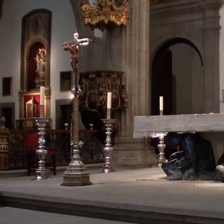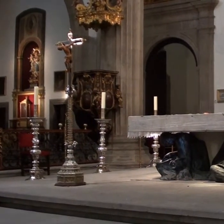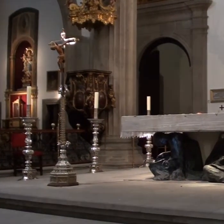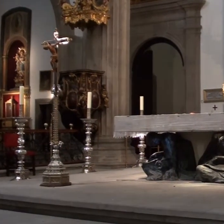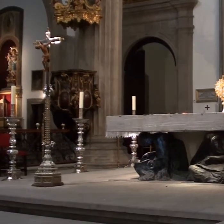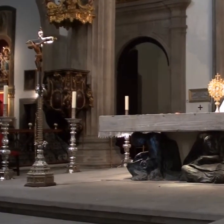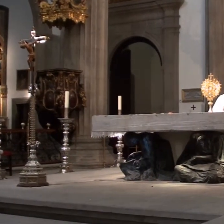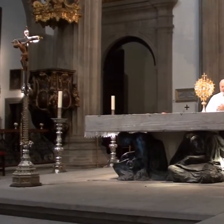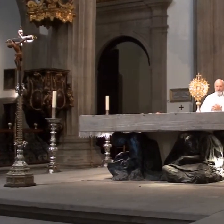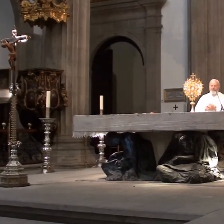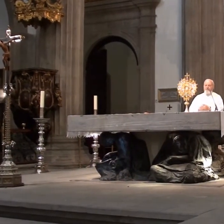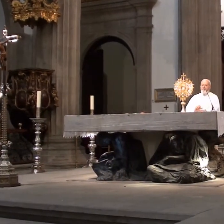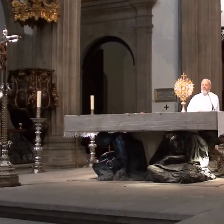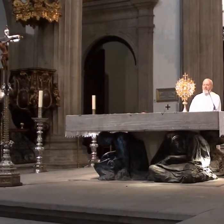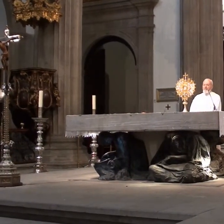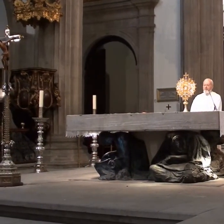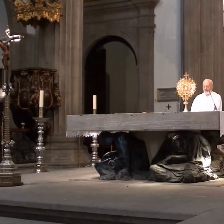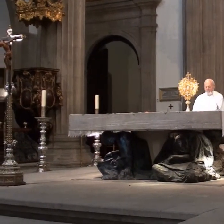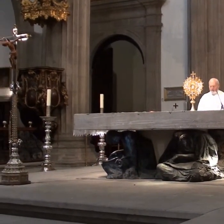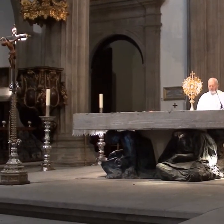soberano señor sacramentado